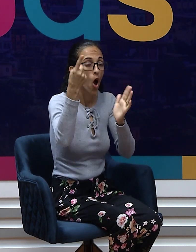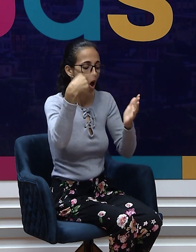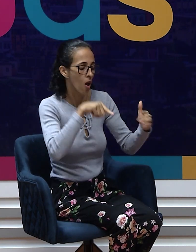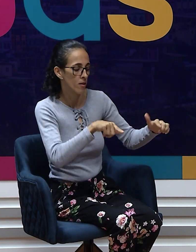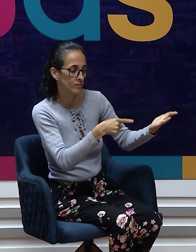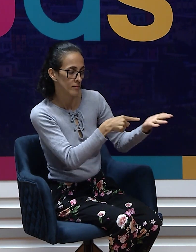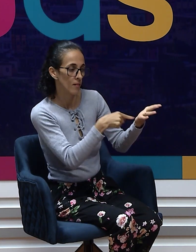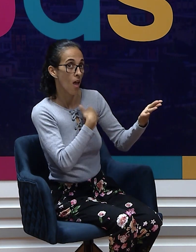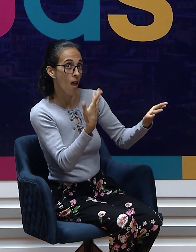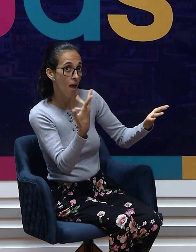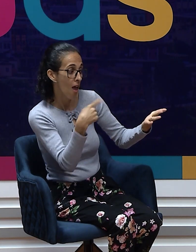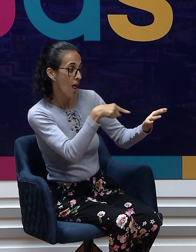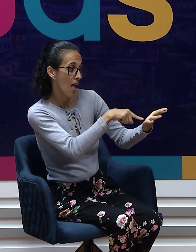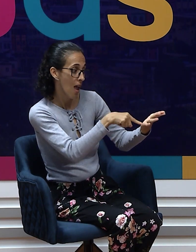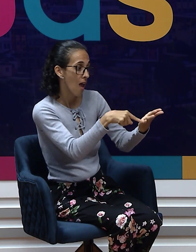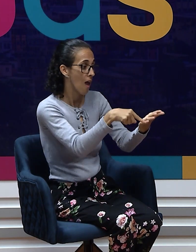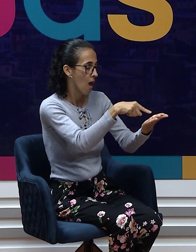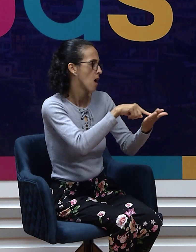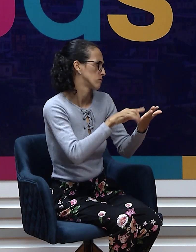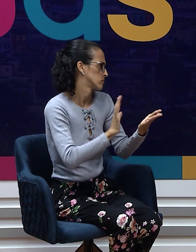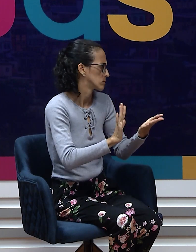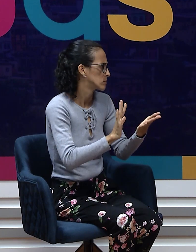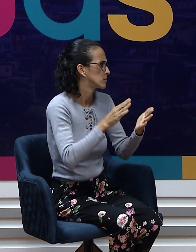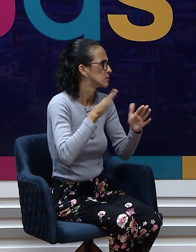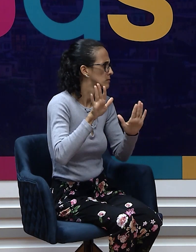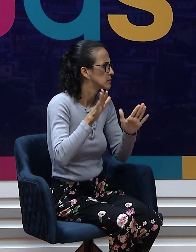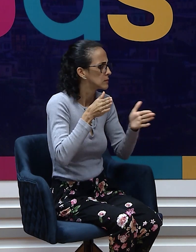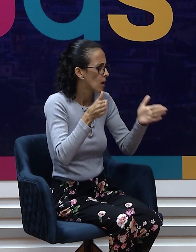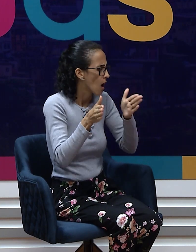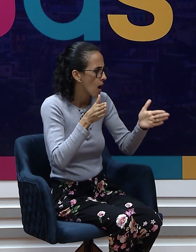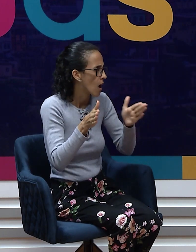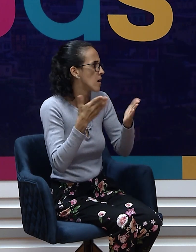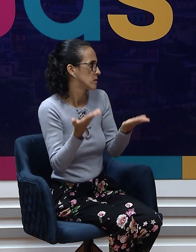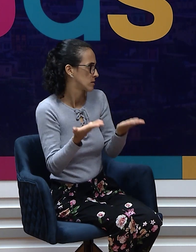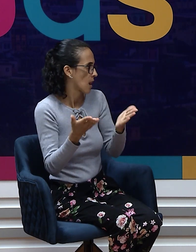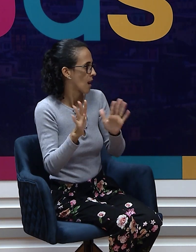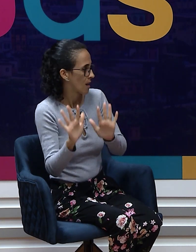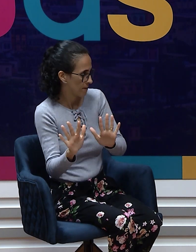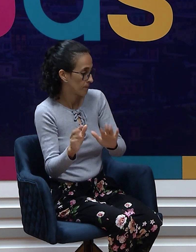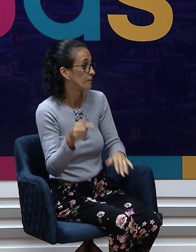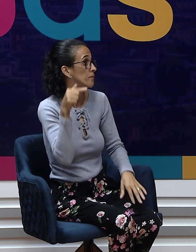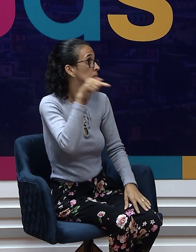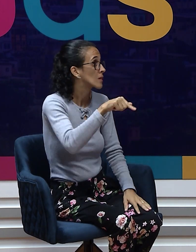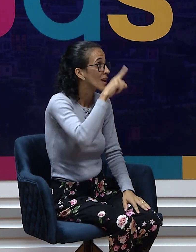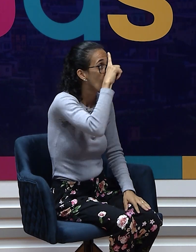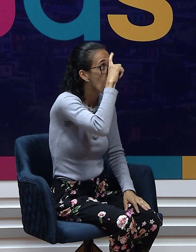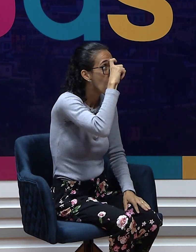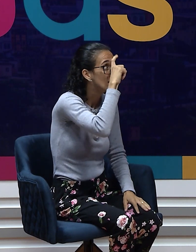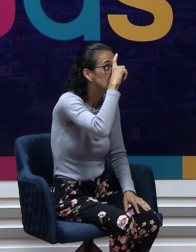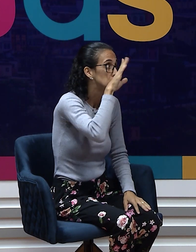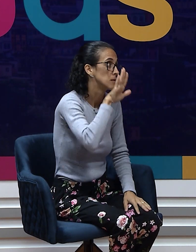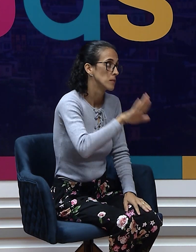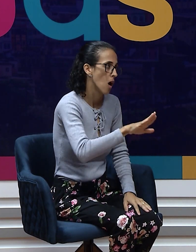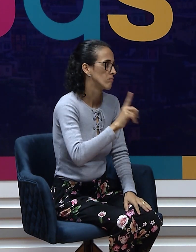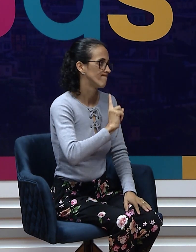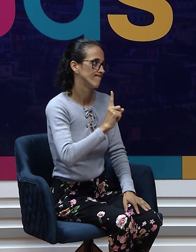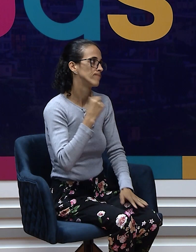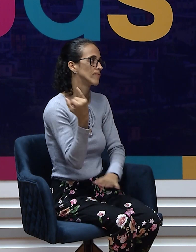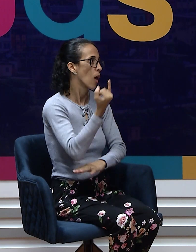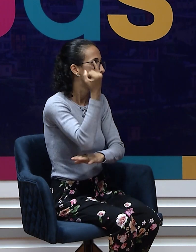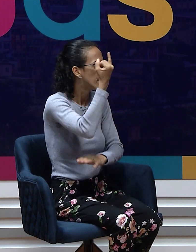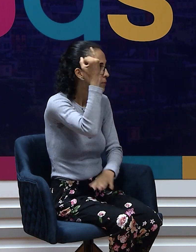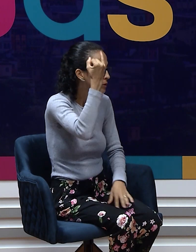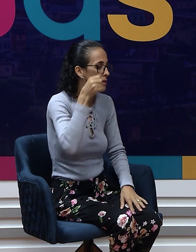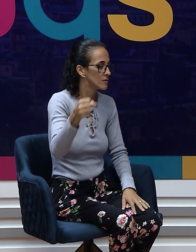por mímica, gesto. Olha, eu quero isso aqui, eu aponto, eu mostro. Às vezes é mais fácil com o texto.